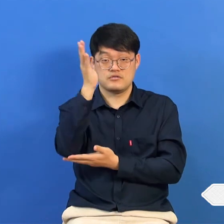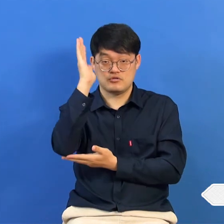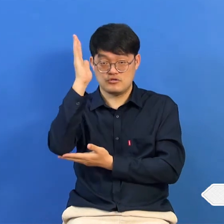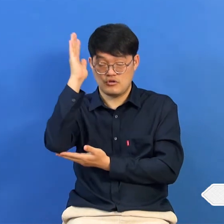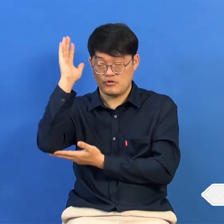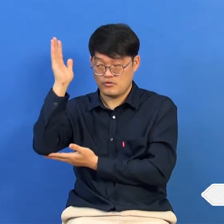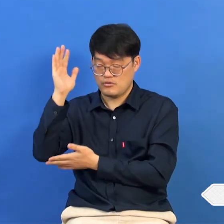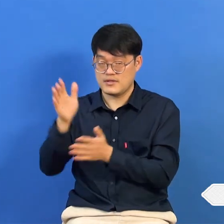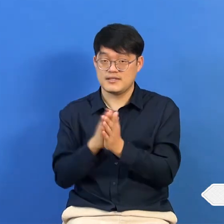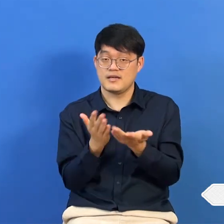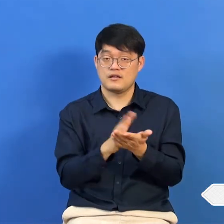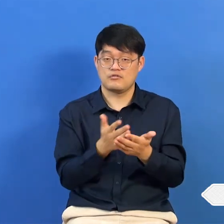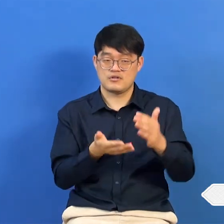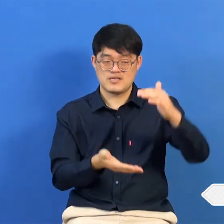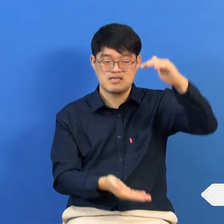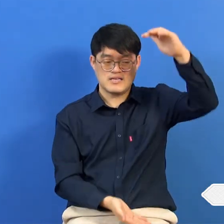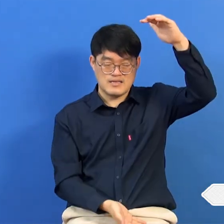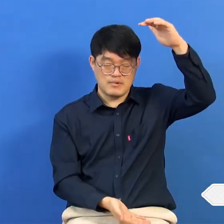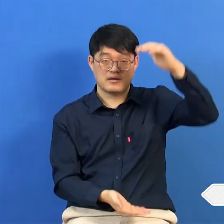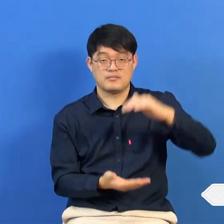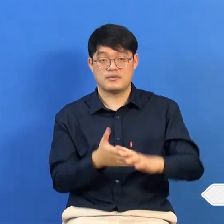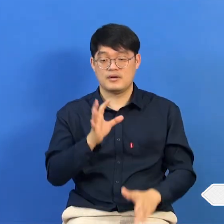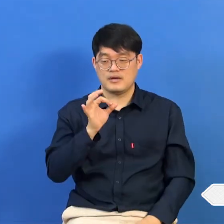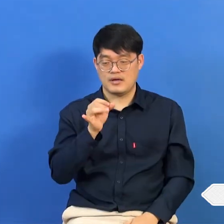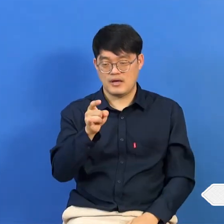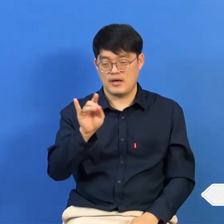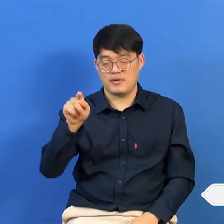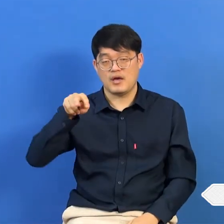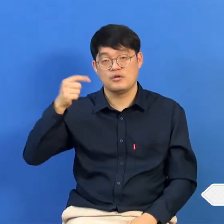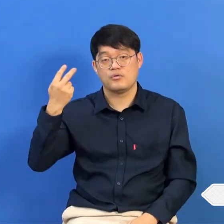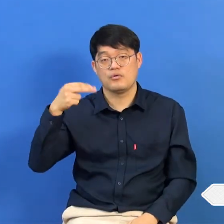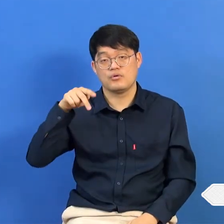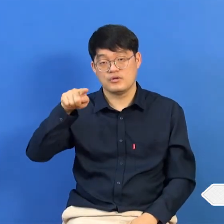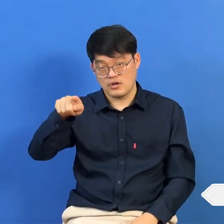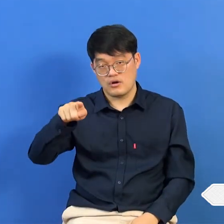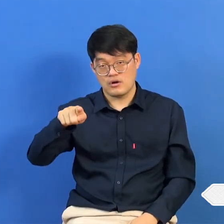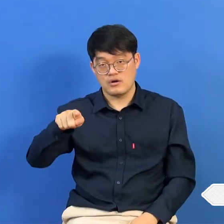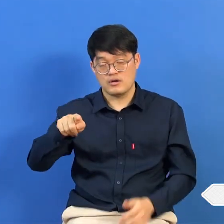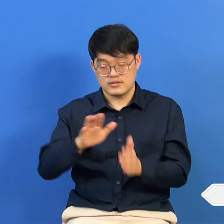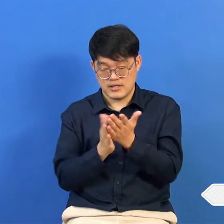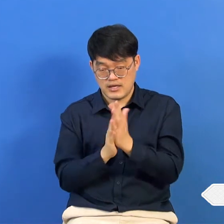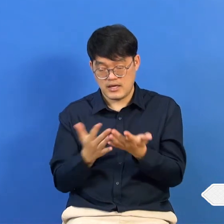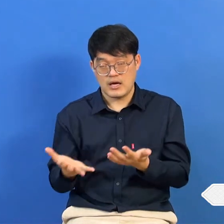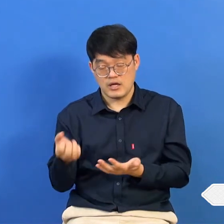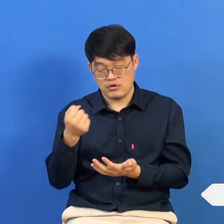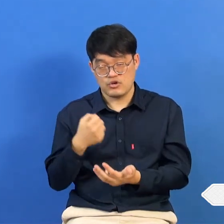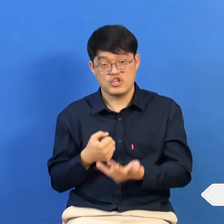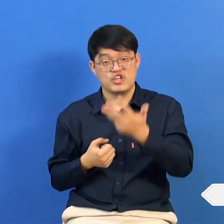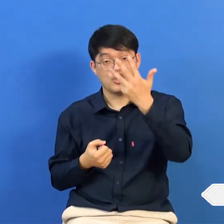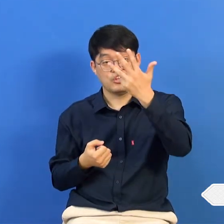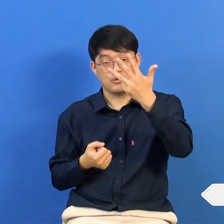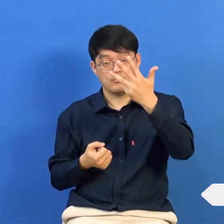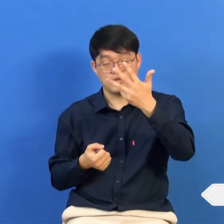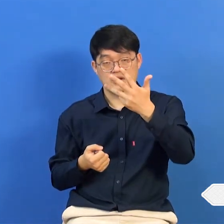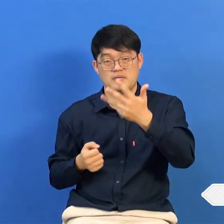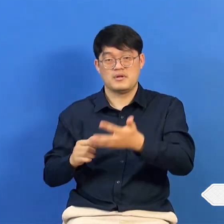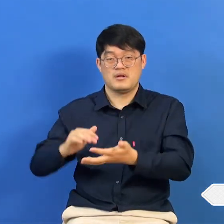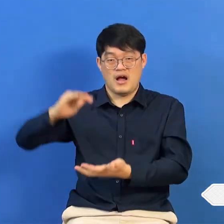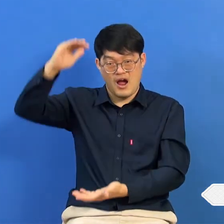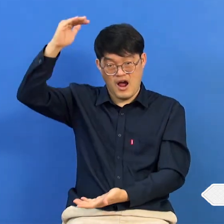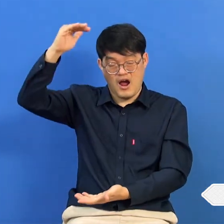펴냈습니다. 에베소서 한 권을 가지고 8권 강해집을 펴내는 부피로 하면 한 이 정도 될